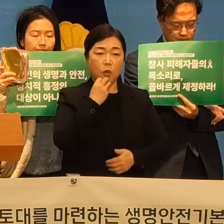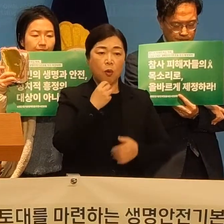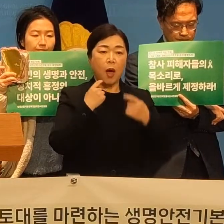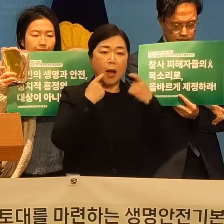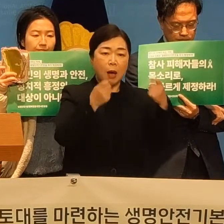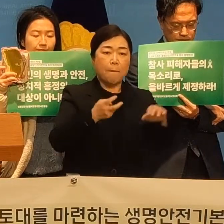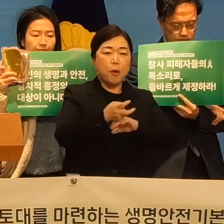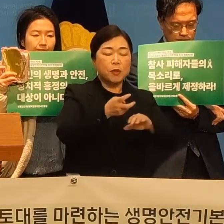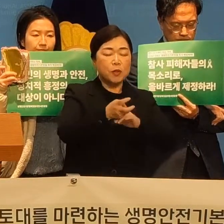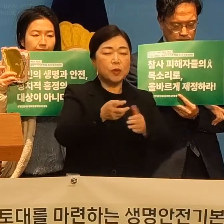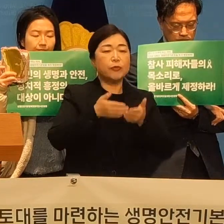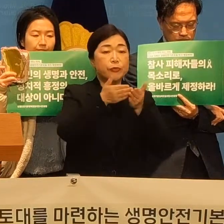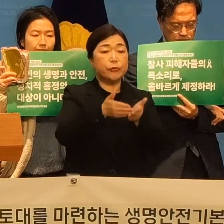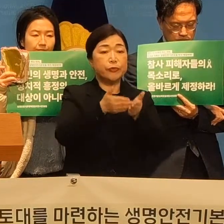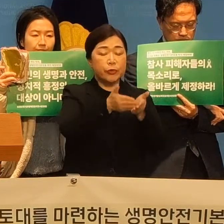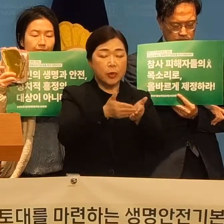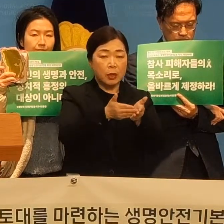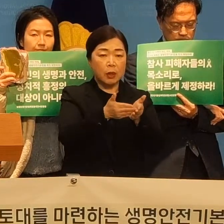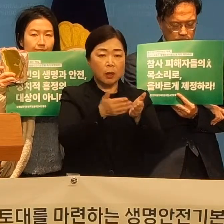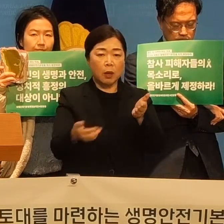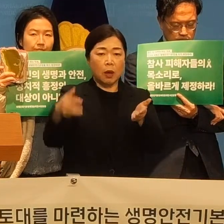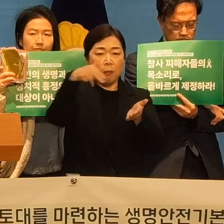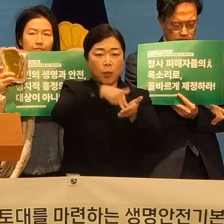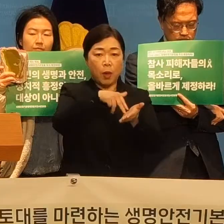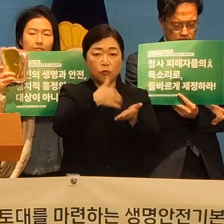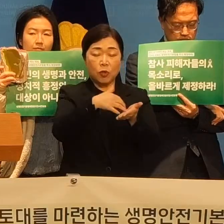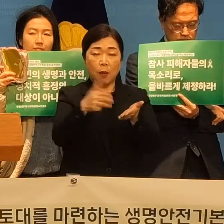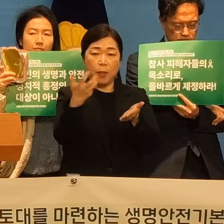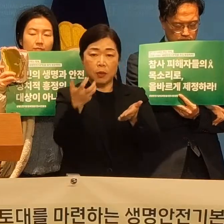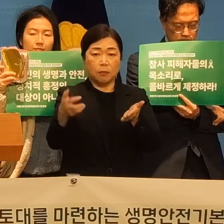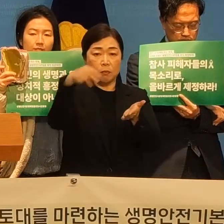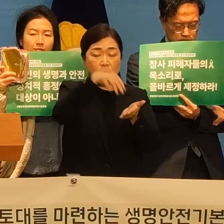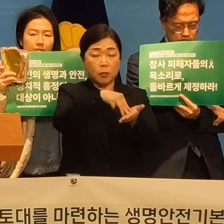시민 80명 이상을 태운